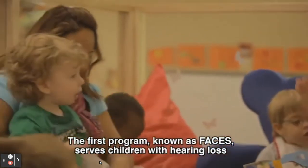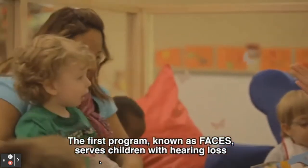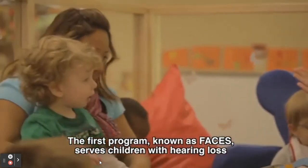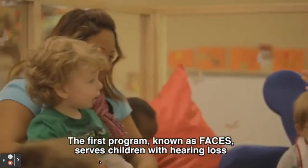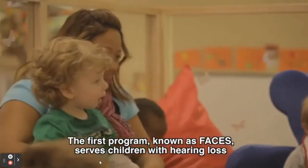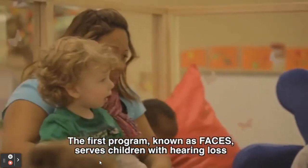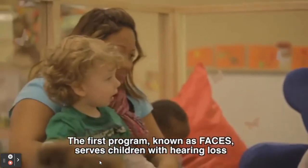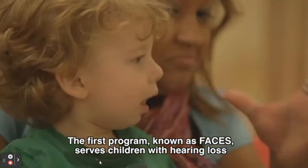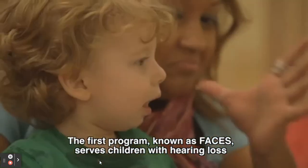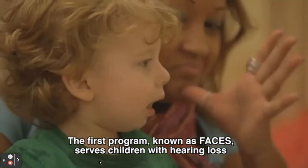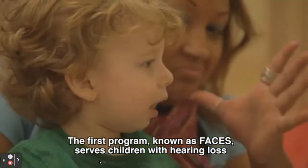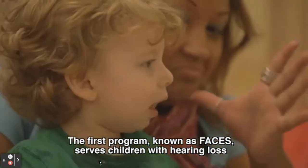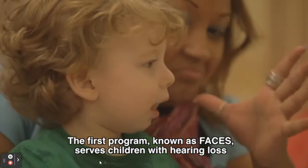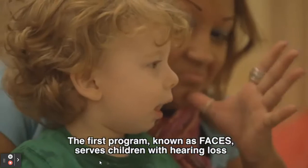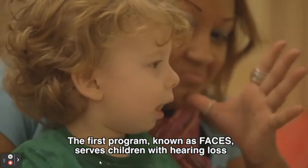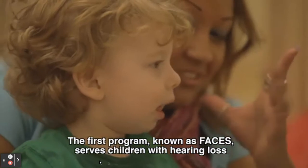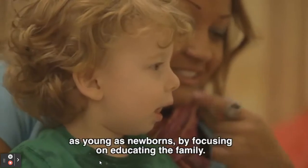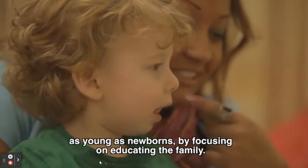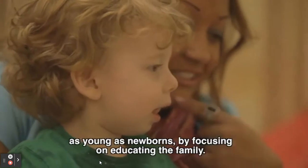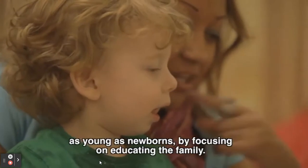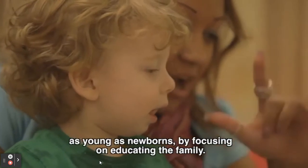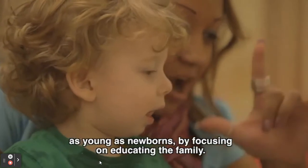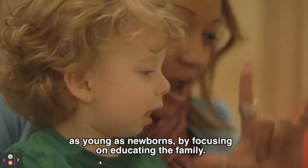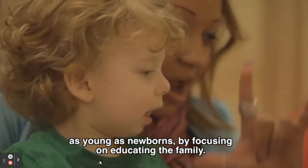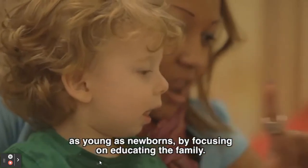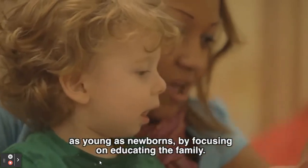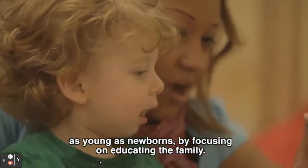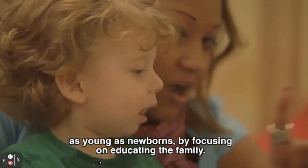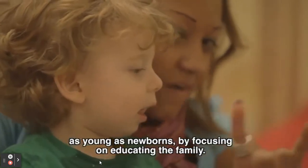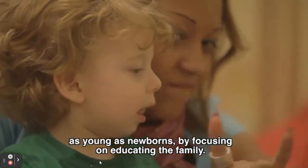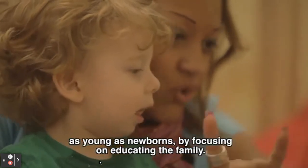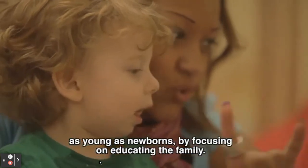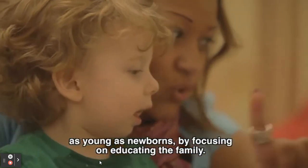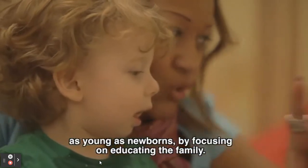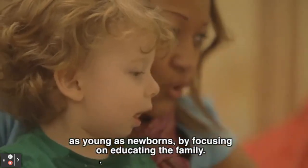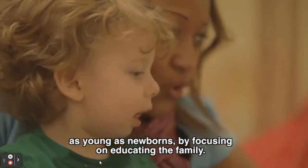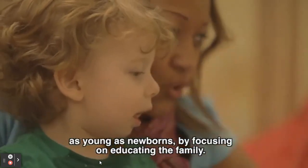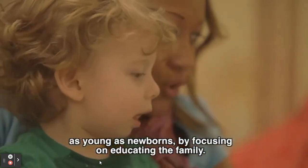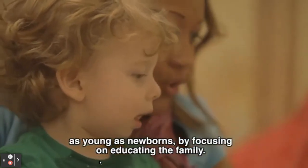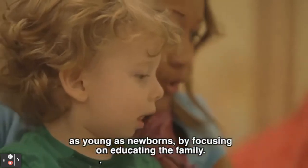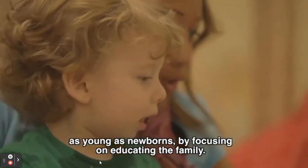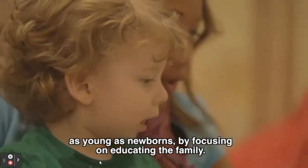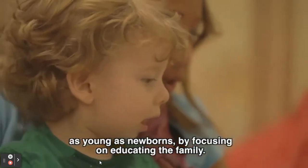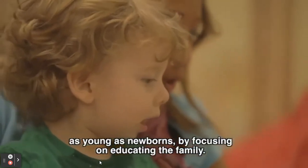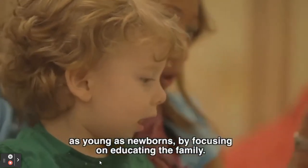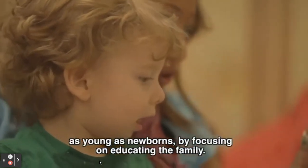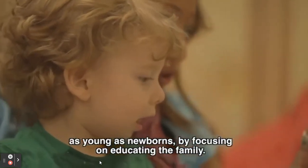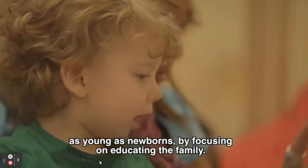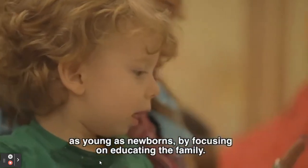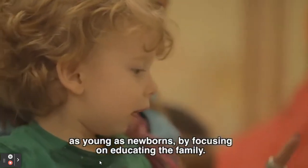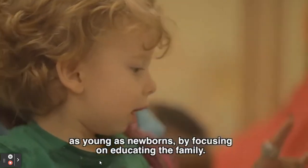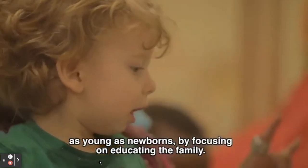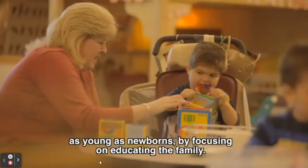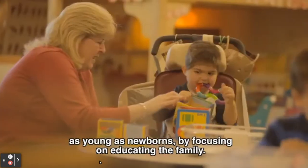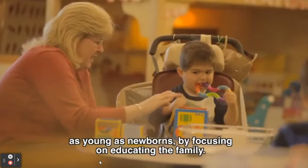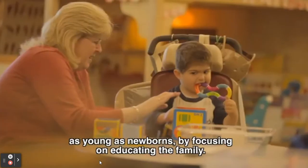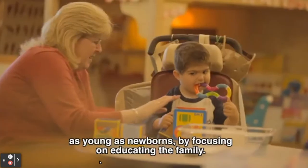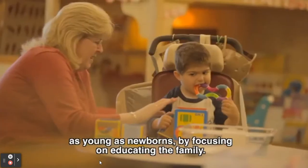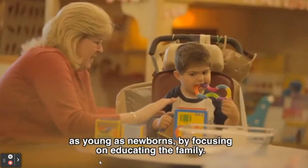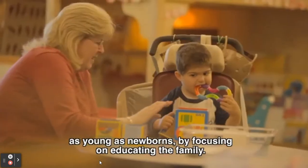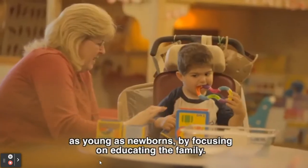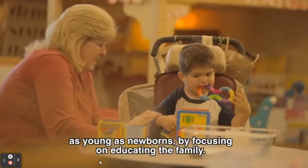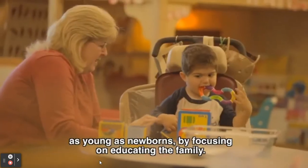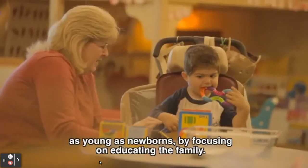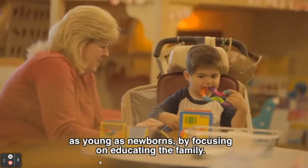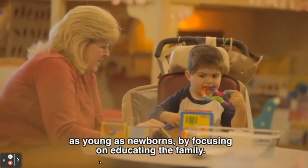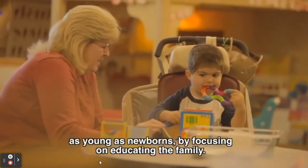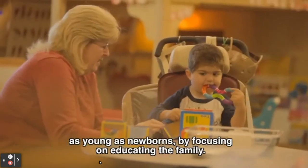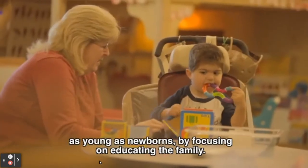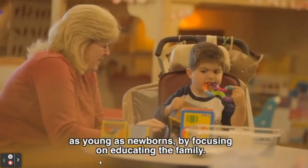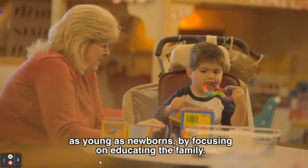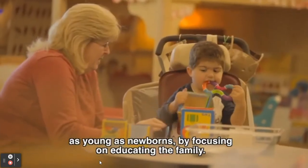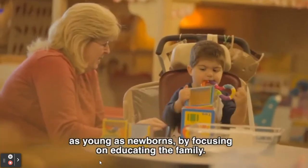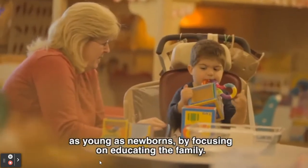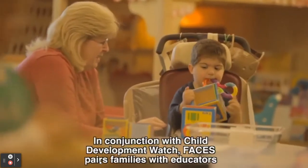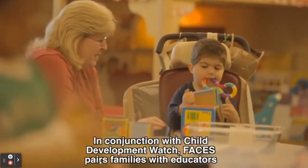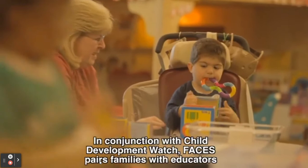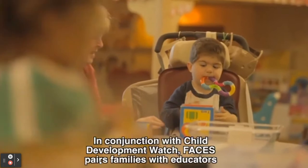pérdida de audición desde infancia. El programa se enfoca en educar la familia junto